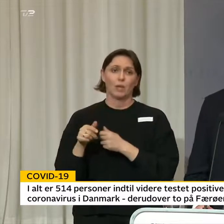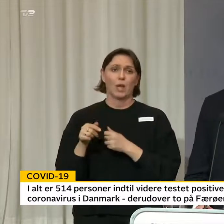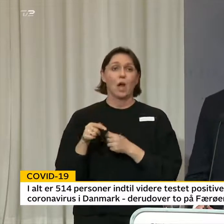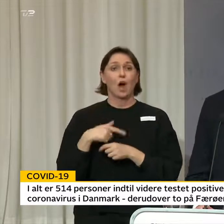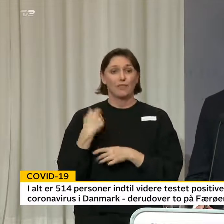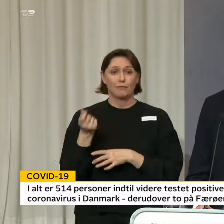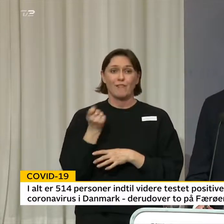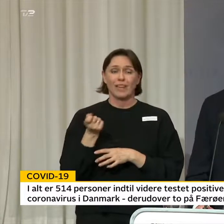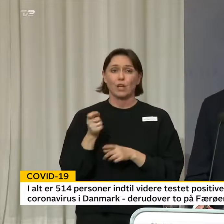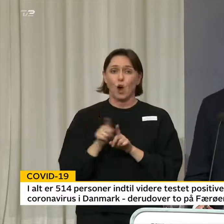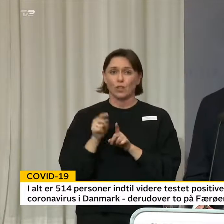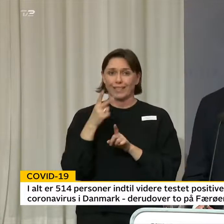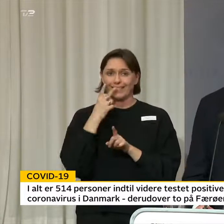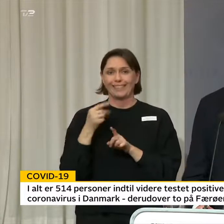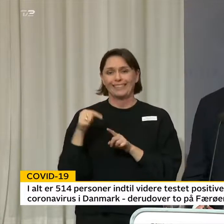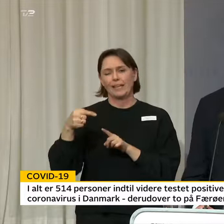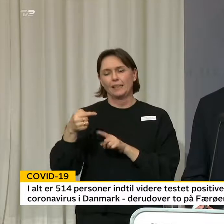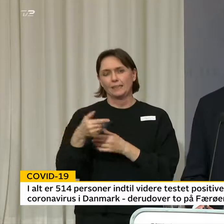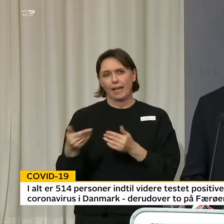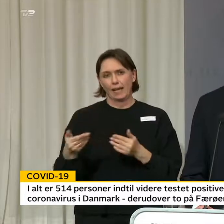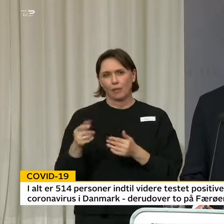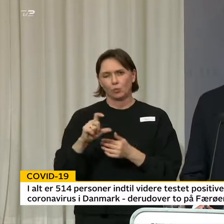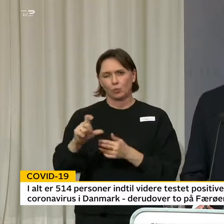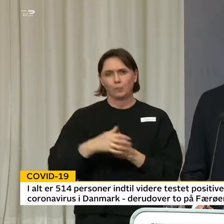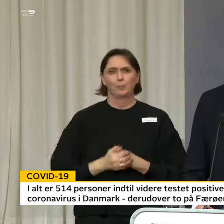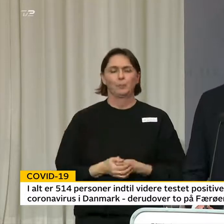det vil vi forvente at se også i de kommende dage og uger.